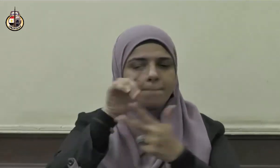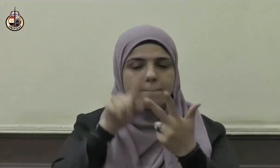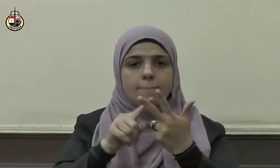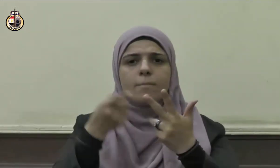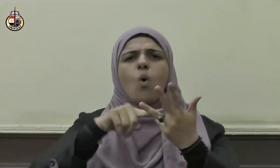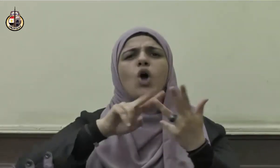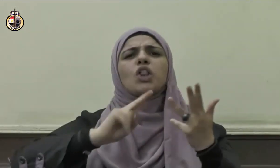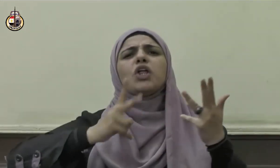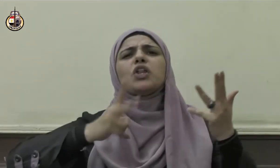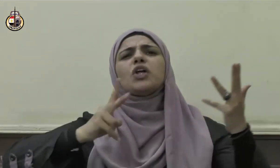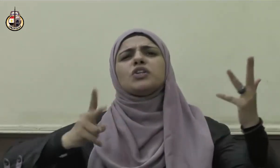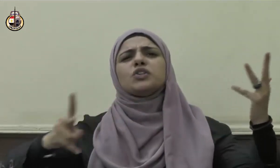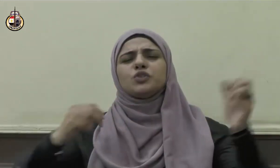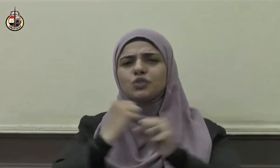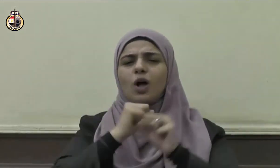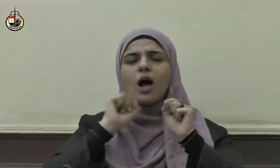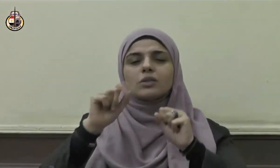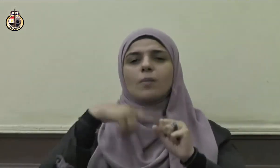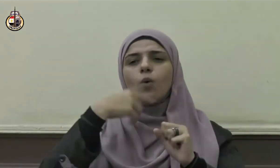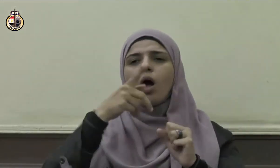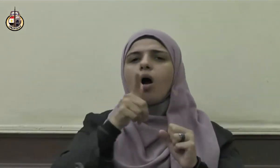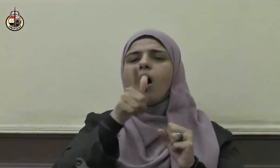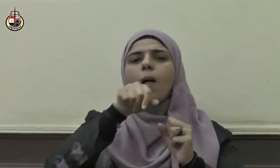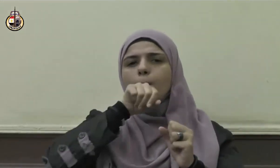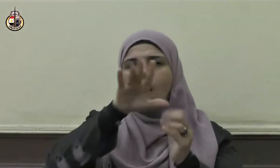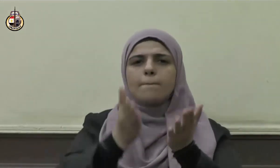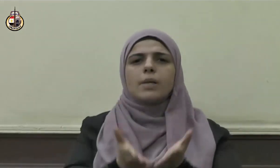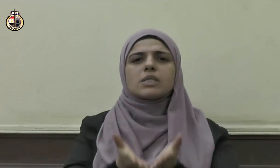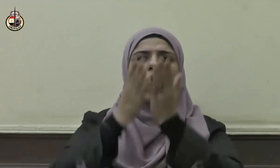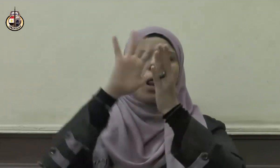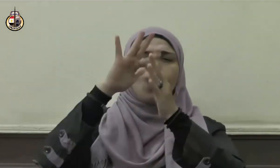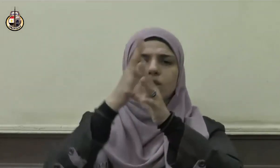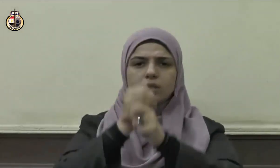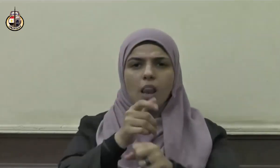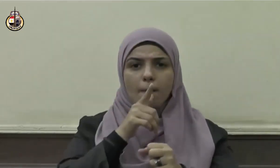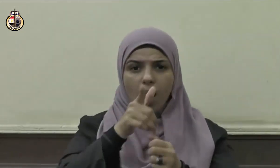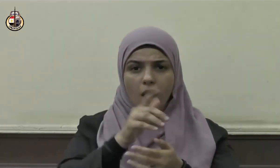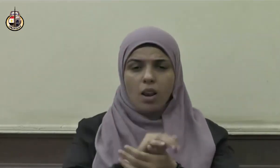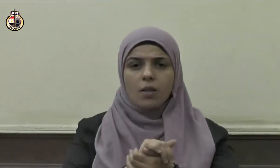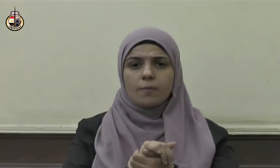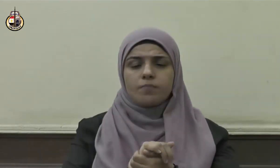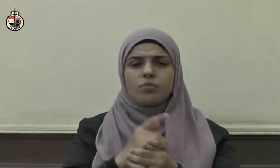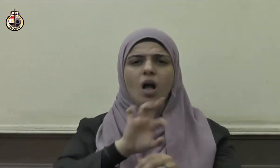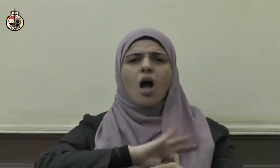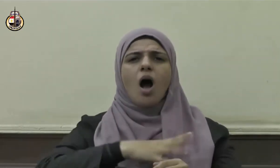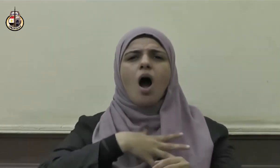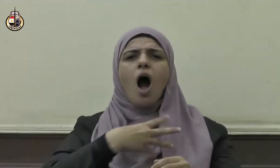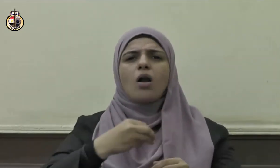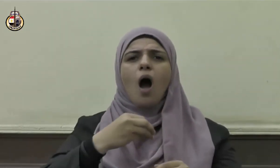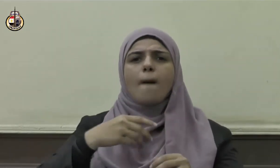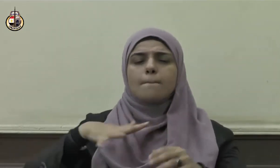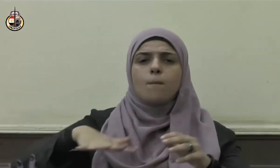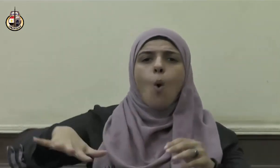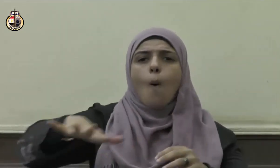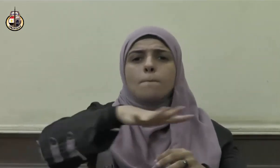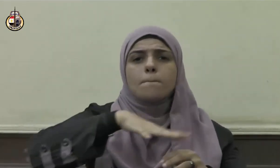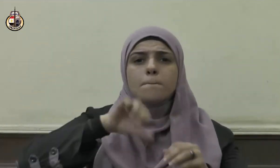ذلك. قال رسول الله صلى الله عليه وسلم أرحم أمتي من أمتي أبو